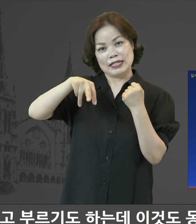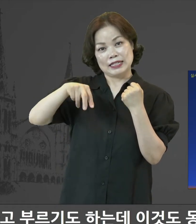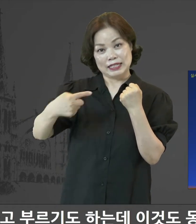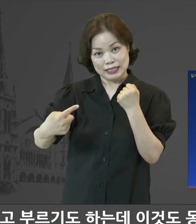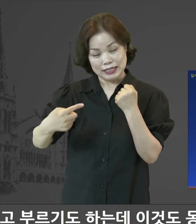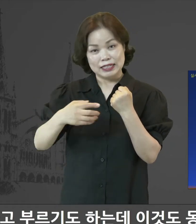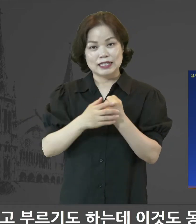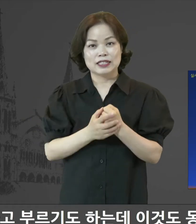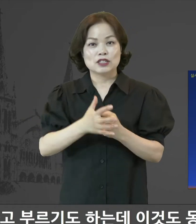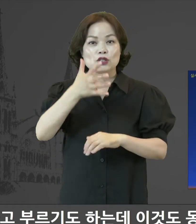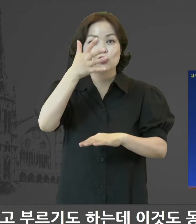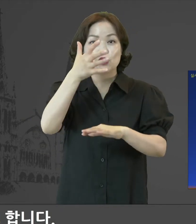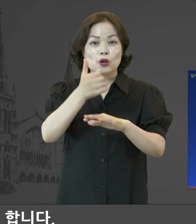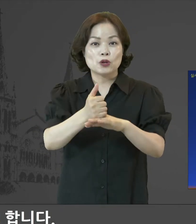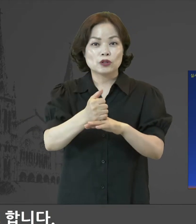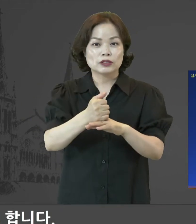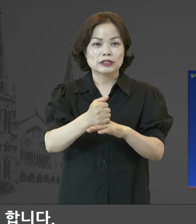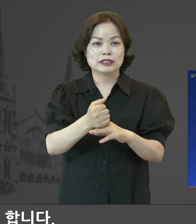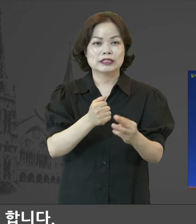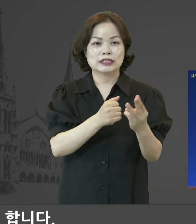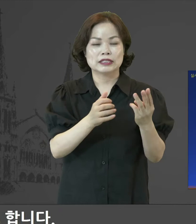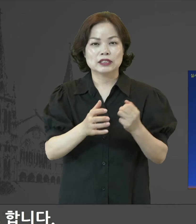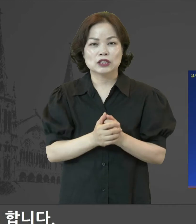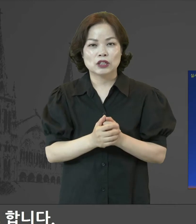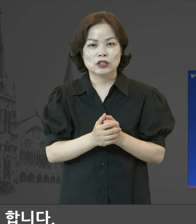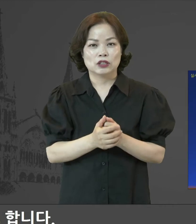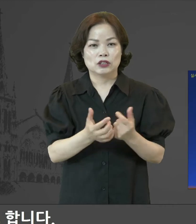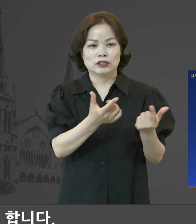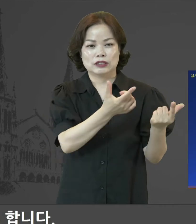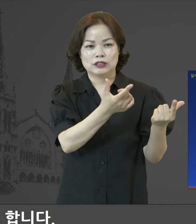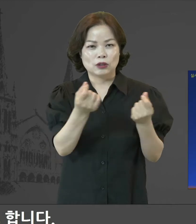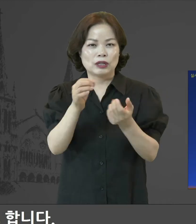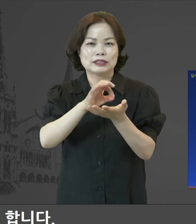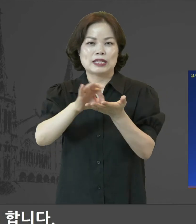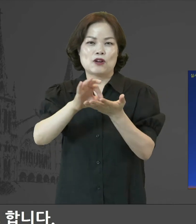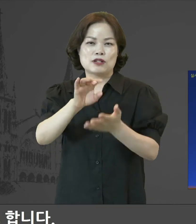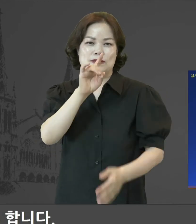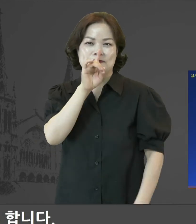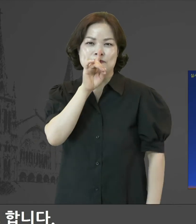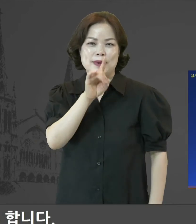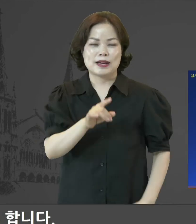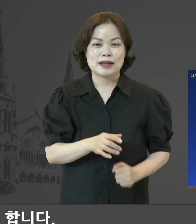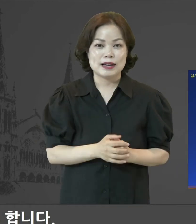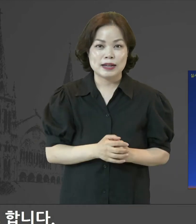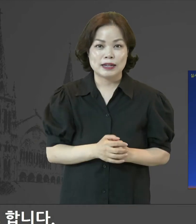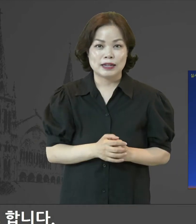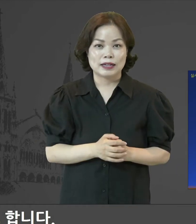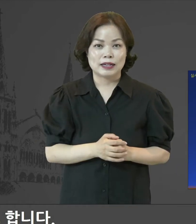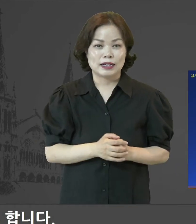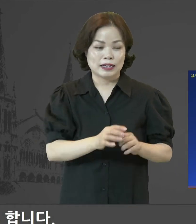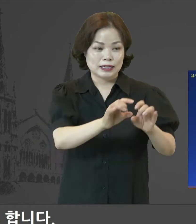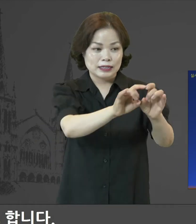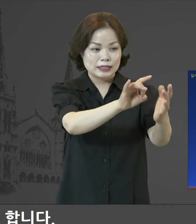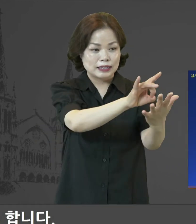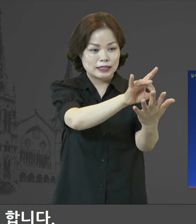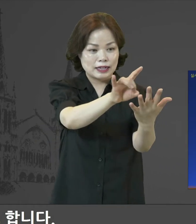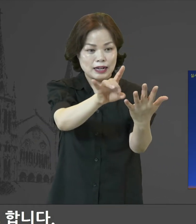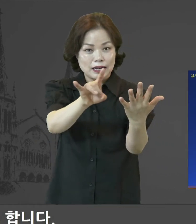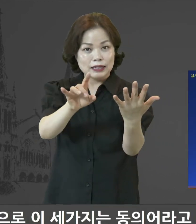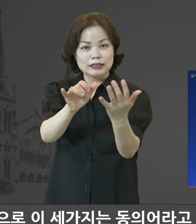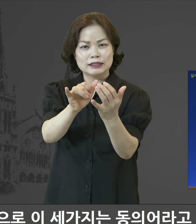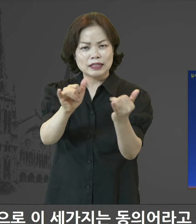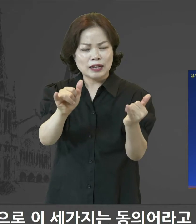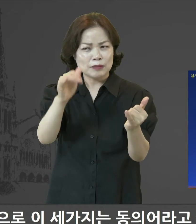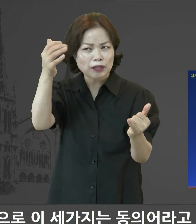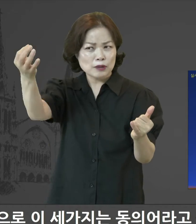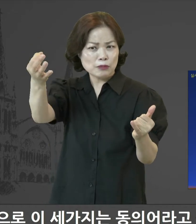근데 결론적으로 이 세 가지는 이 동의어라고 볼 수 있습니다. 그러니까 하나님이 각 사람에게, 하나님이 보실